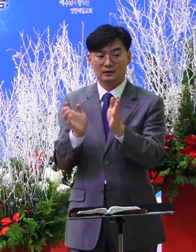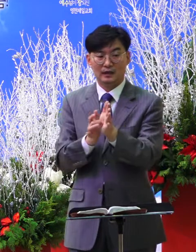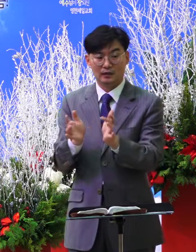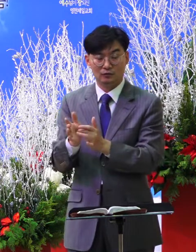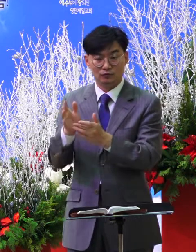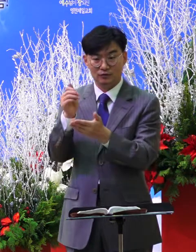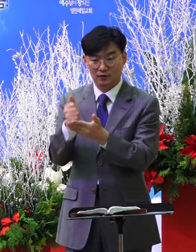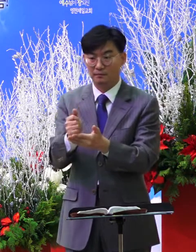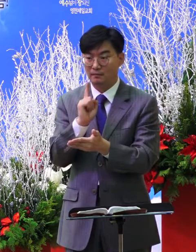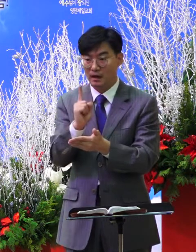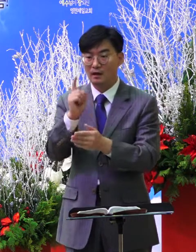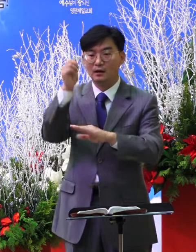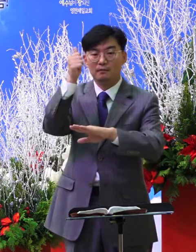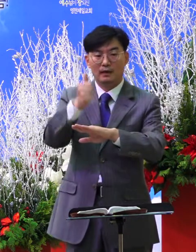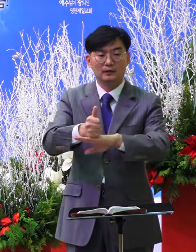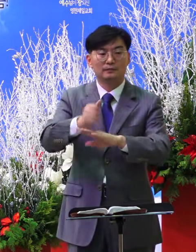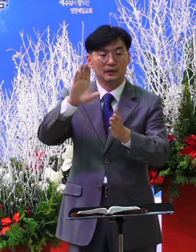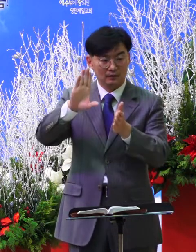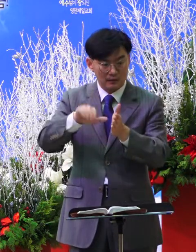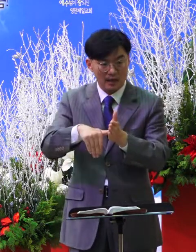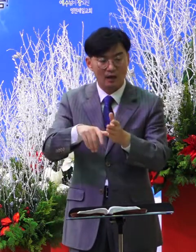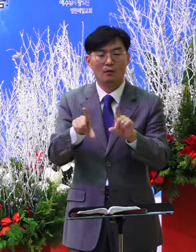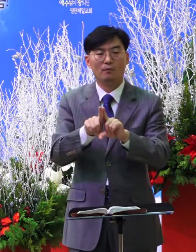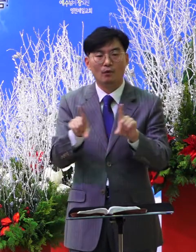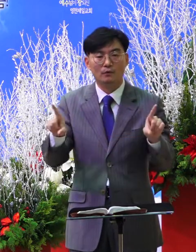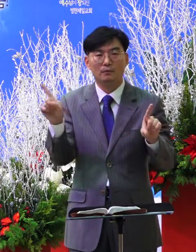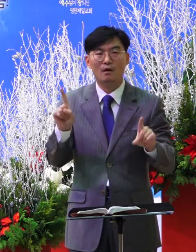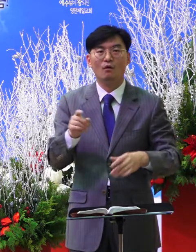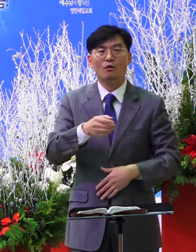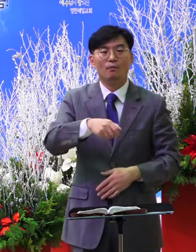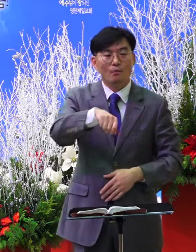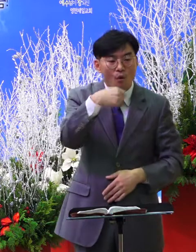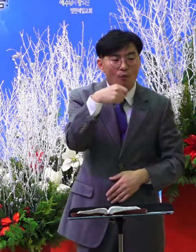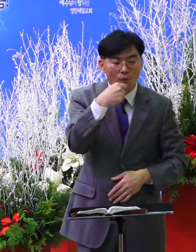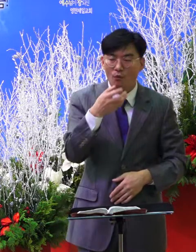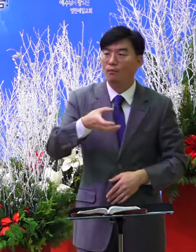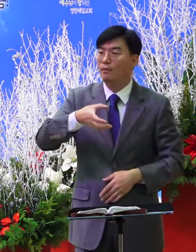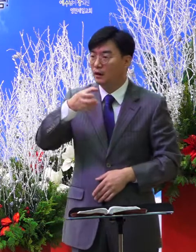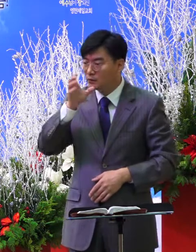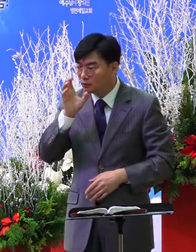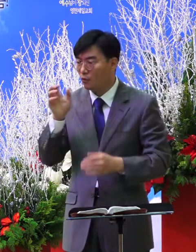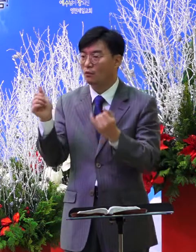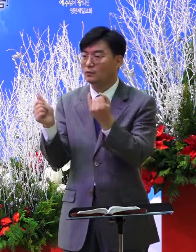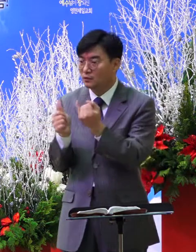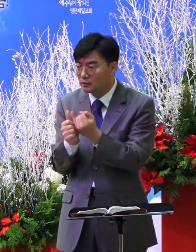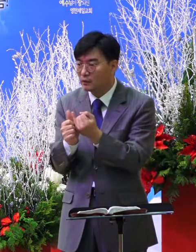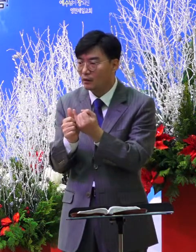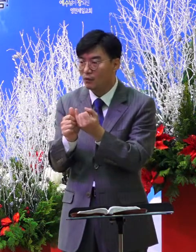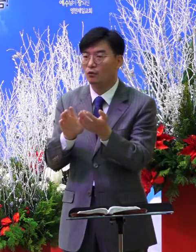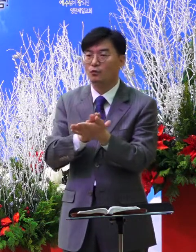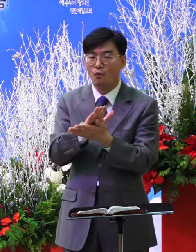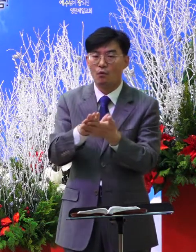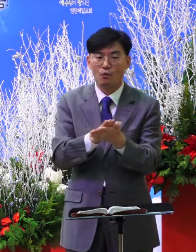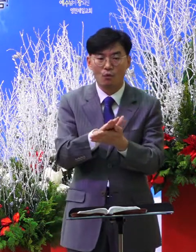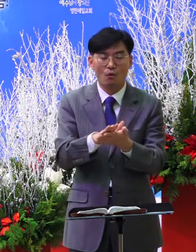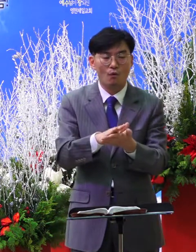먹고 마시고 장가들고 시집가고 소를 사고 밭을